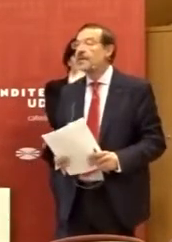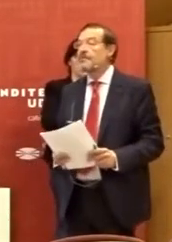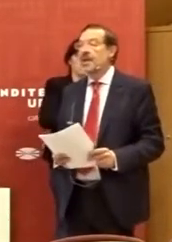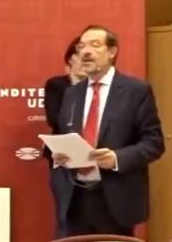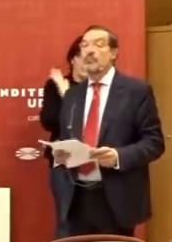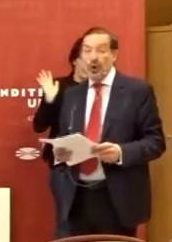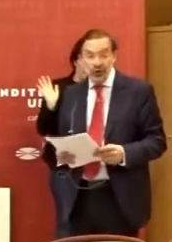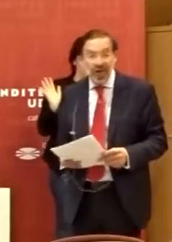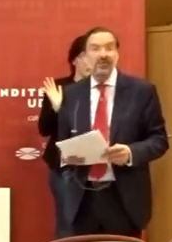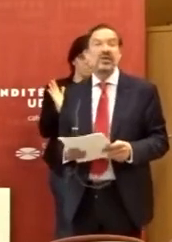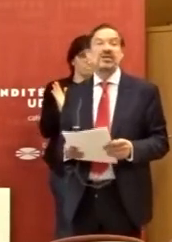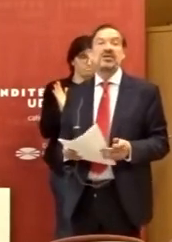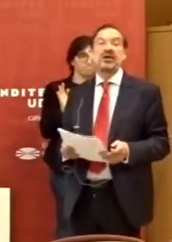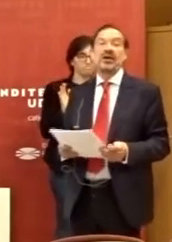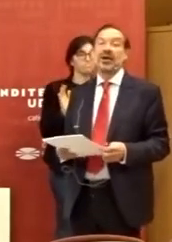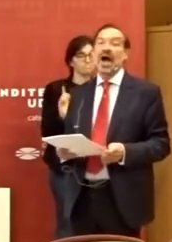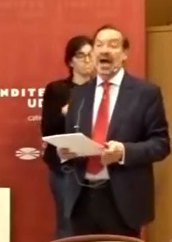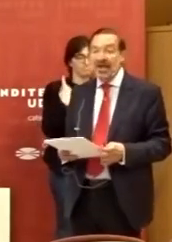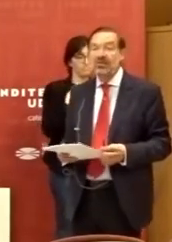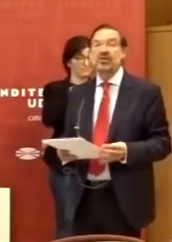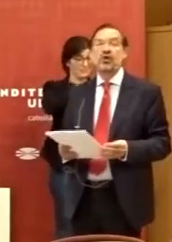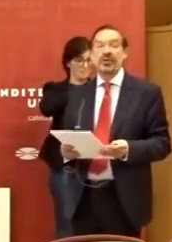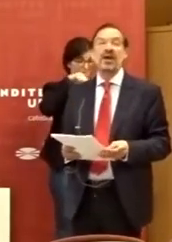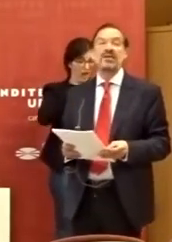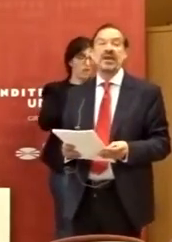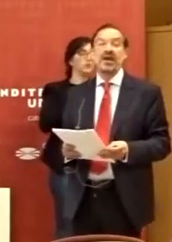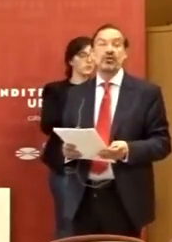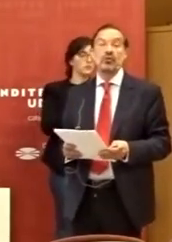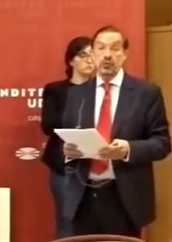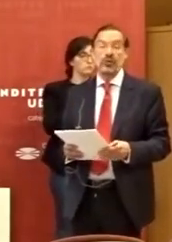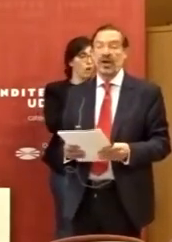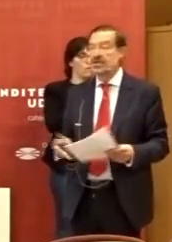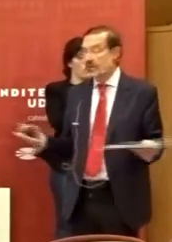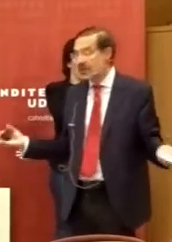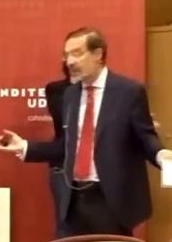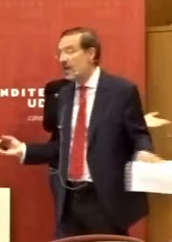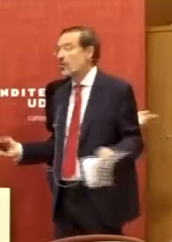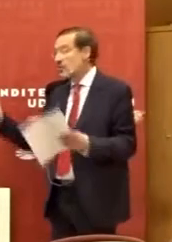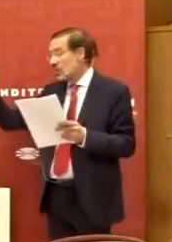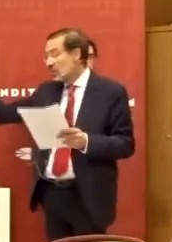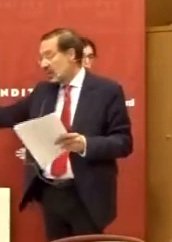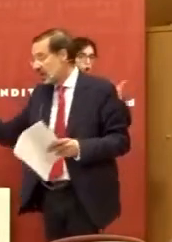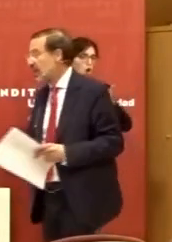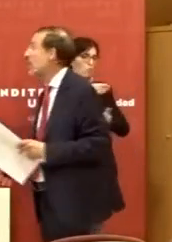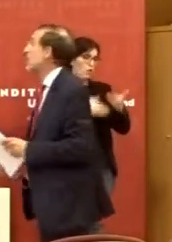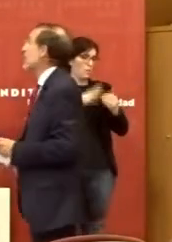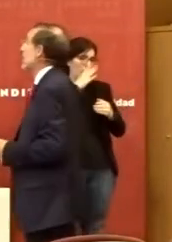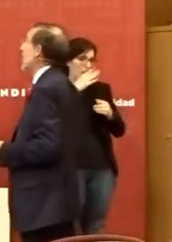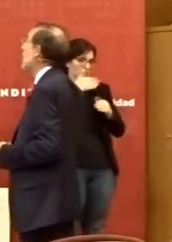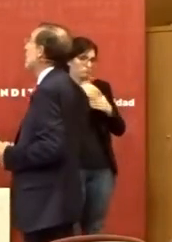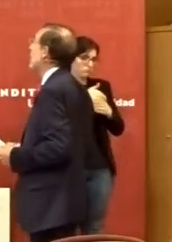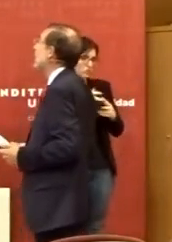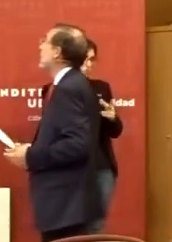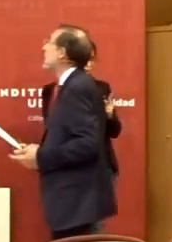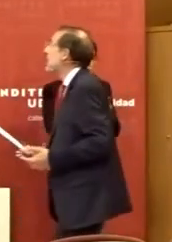suerte, importantes agentes sociales que han hecho mucho por la discapacidad, como